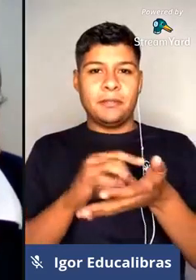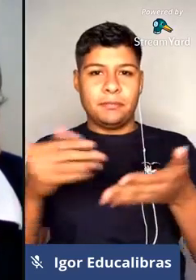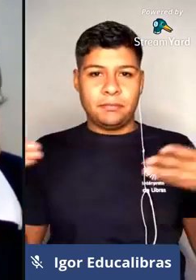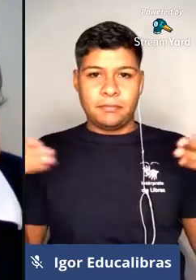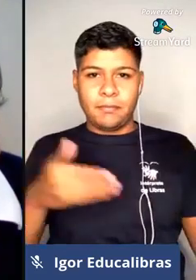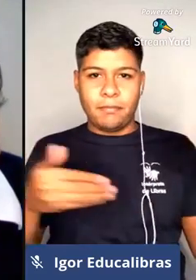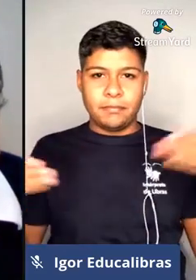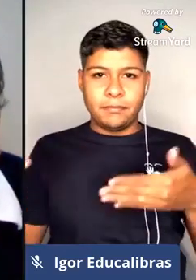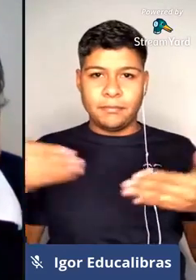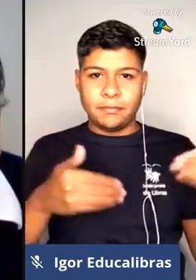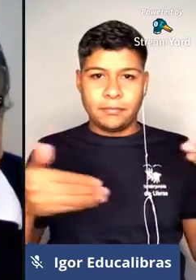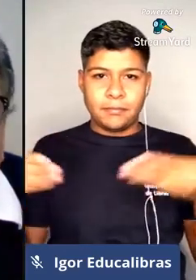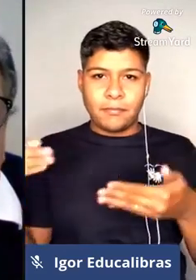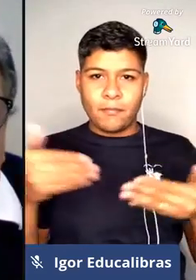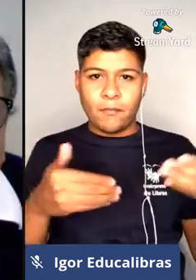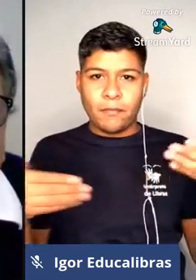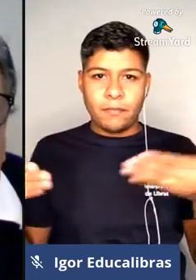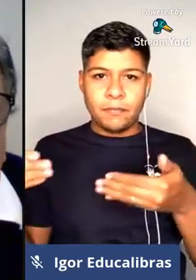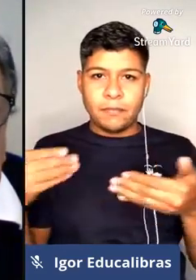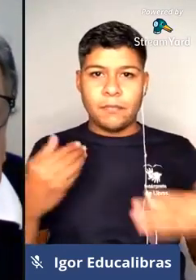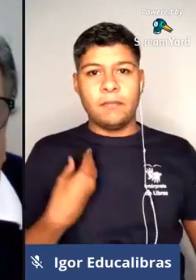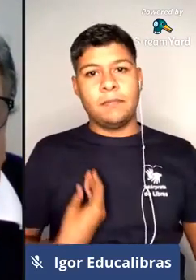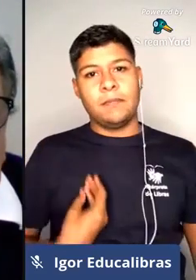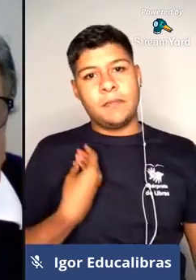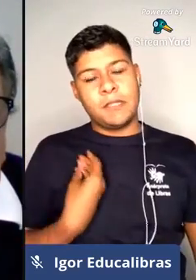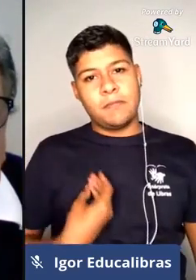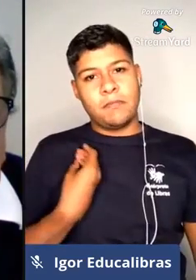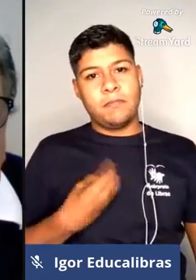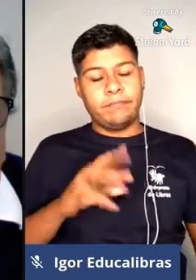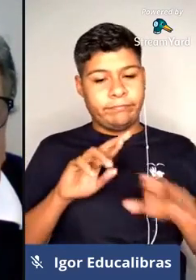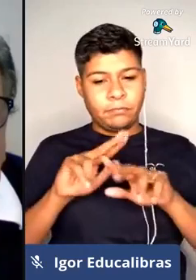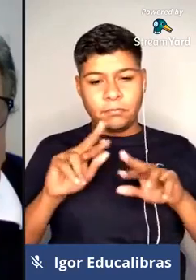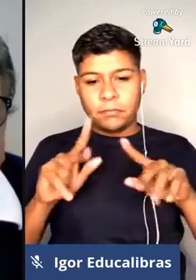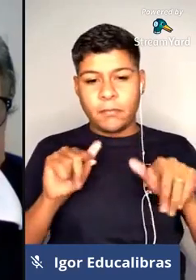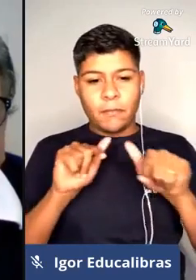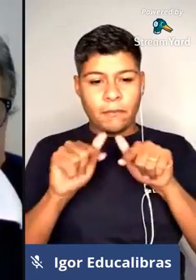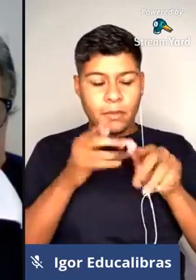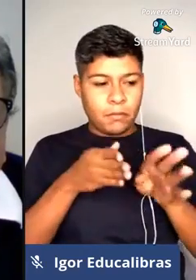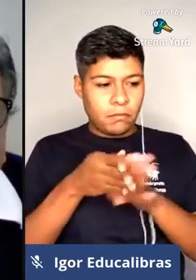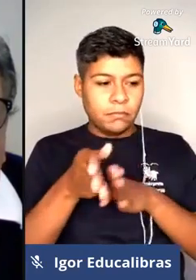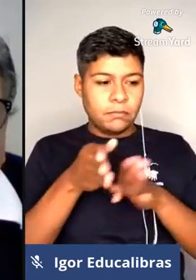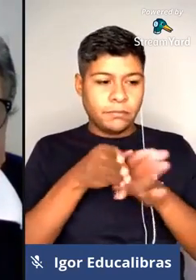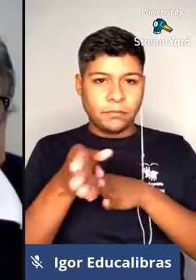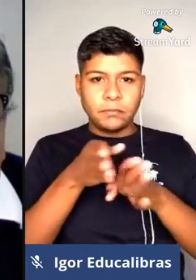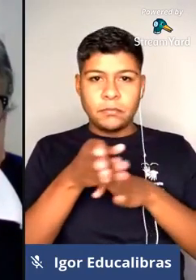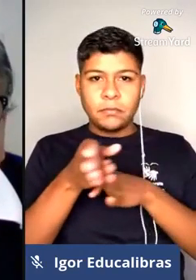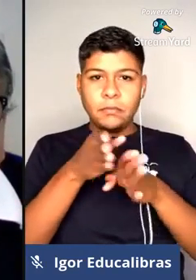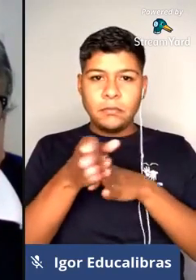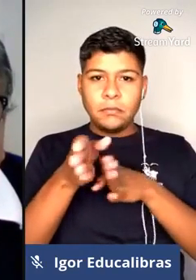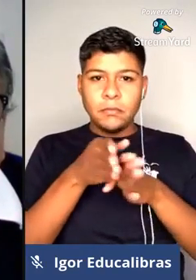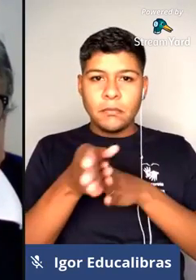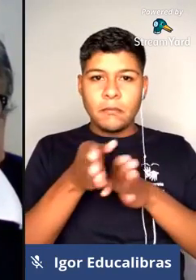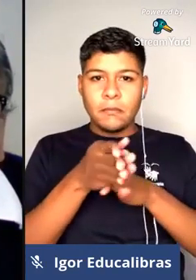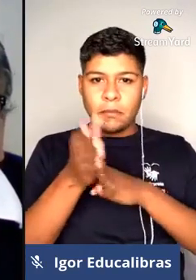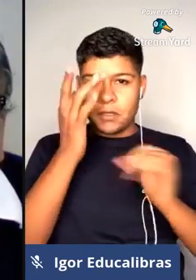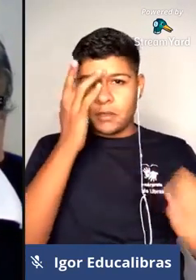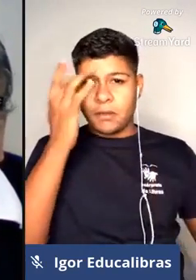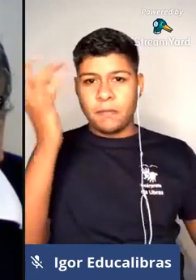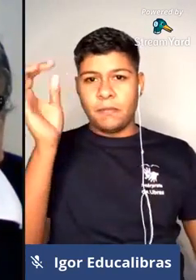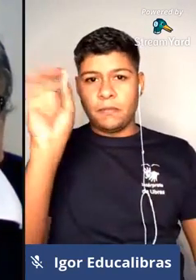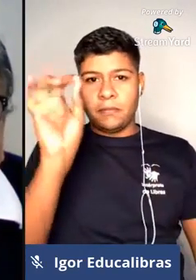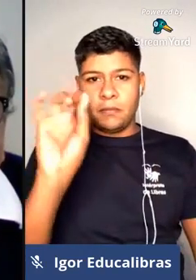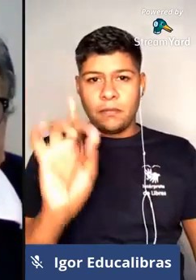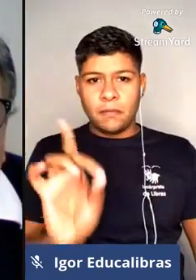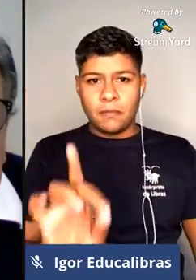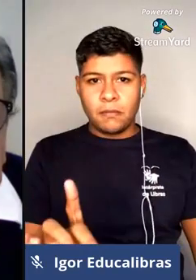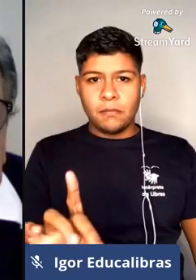apenas, né, a participar ativamente de muitos trabalhos do Conselho Municipal da Pessoa com Deficiência, a